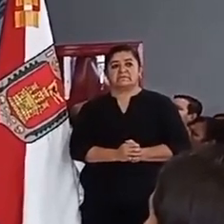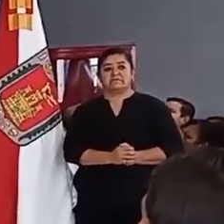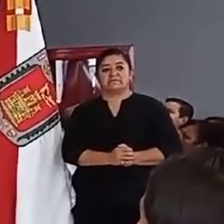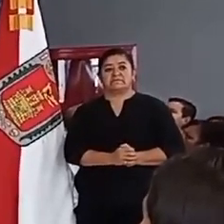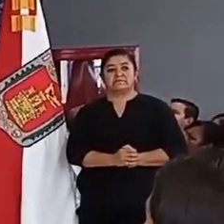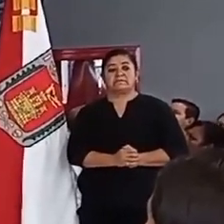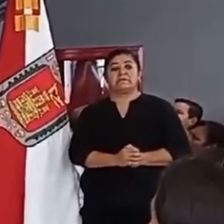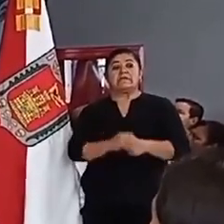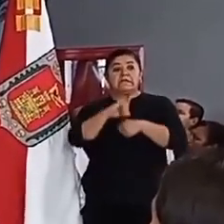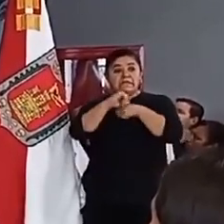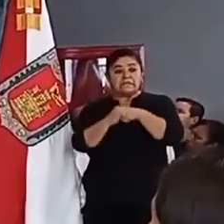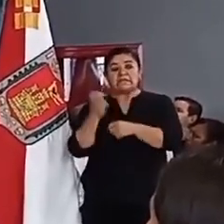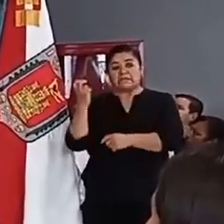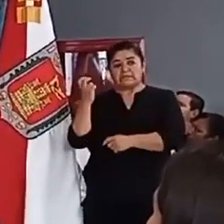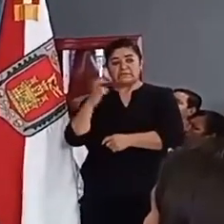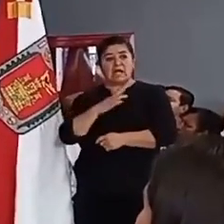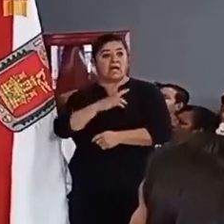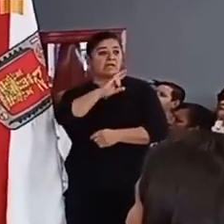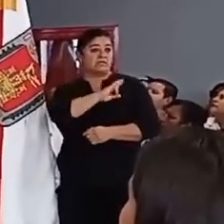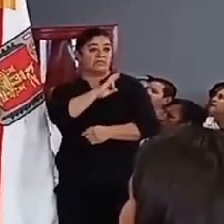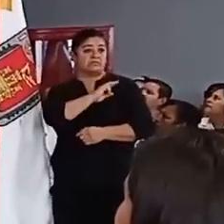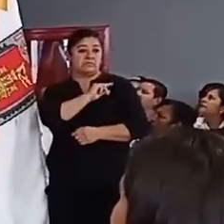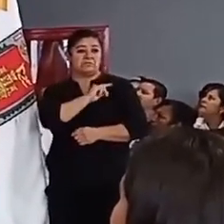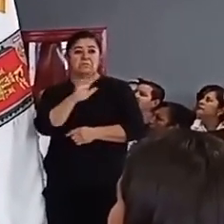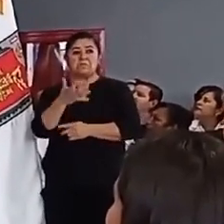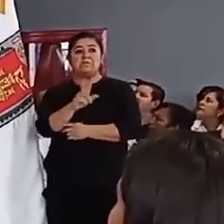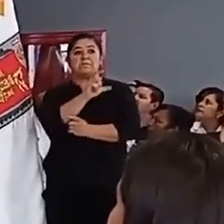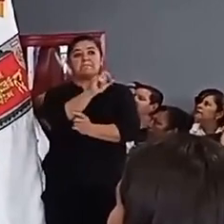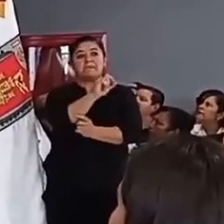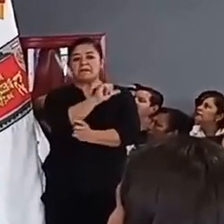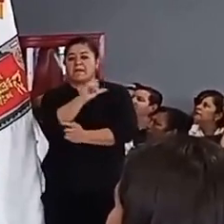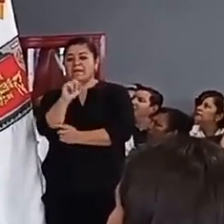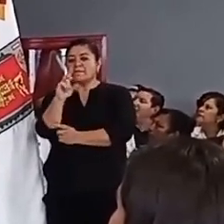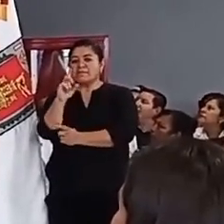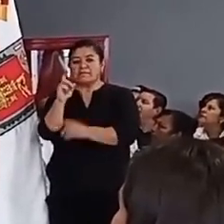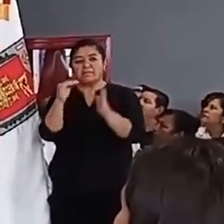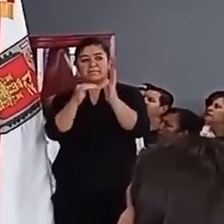esfuerzo en el ámbito privado entre los 20 y